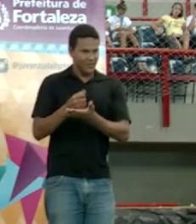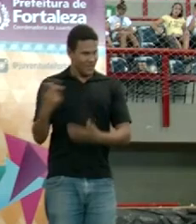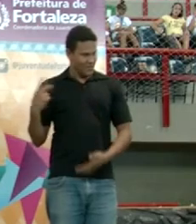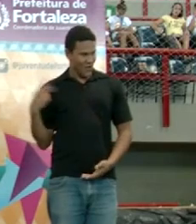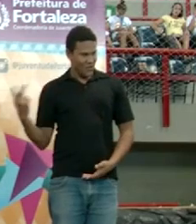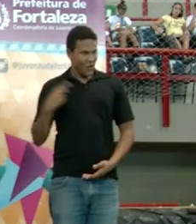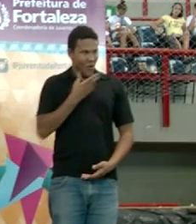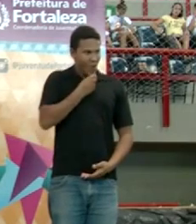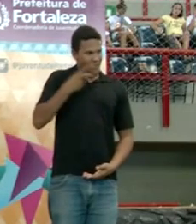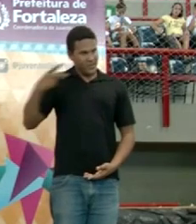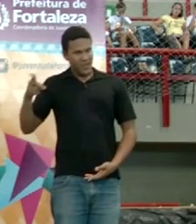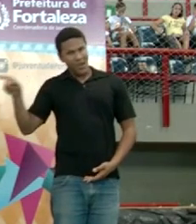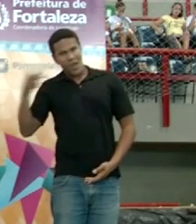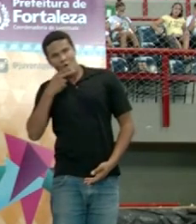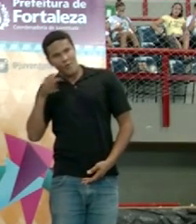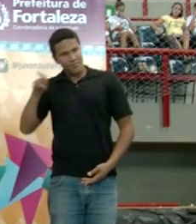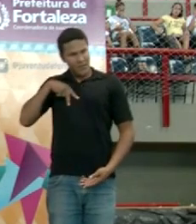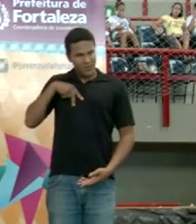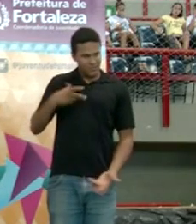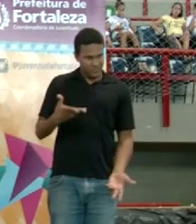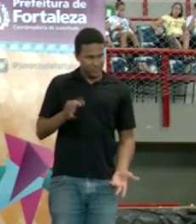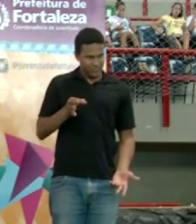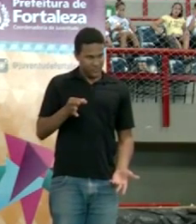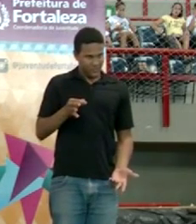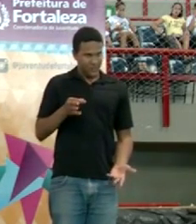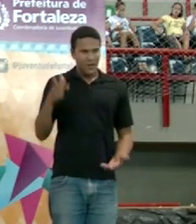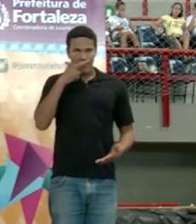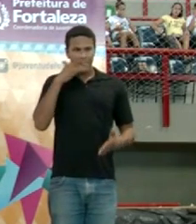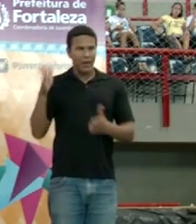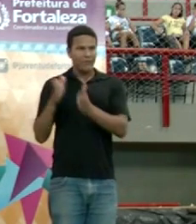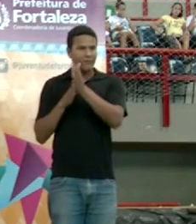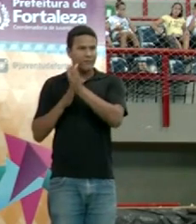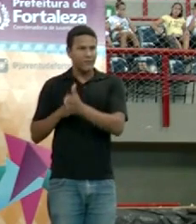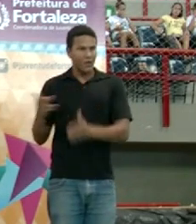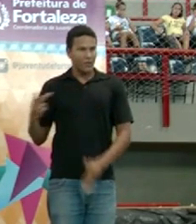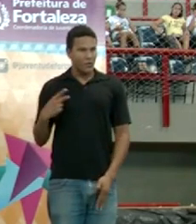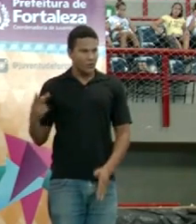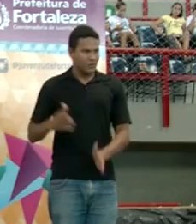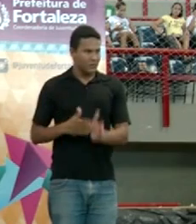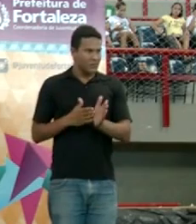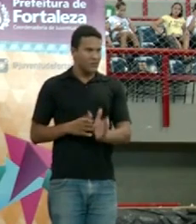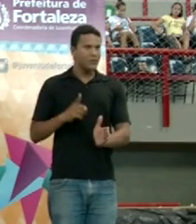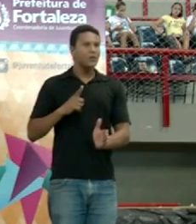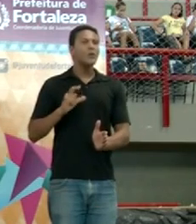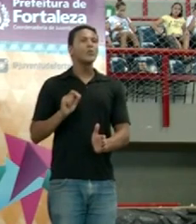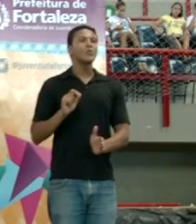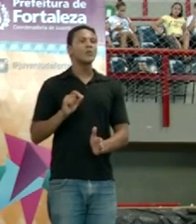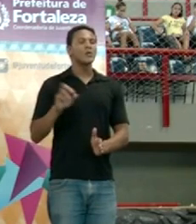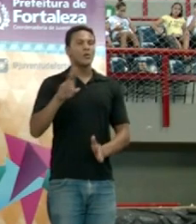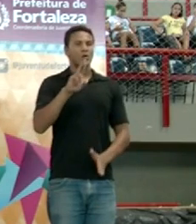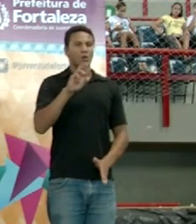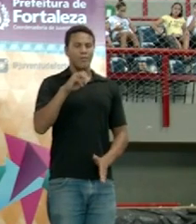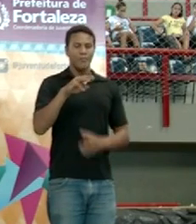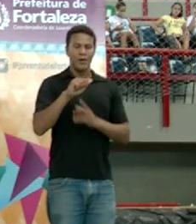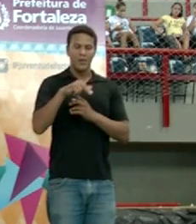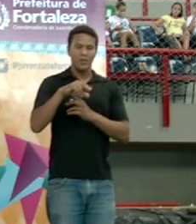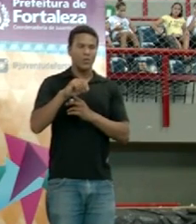dele? Um é fiel ao outro. Como é o nome dessa fidelidade? Tem um nome romano para essa fidelidade: